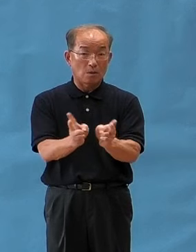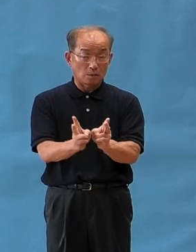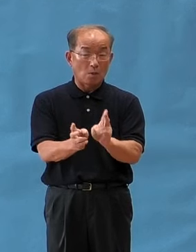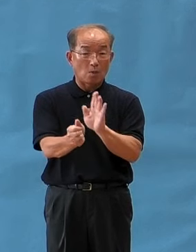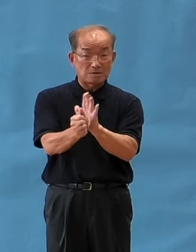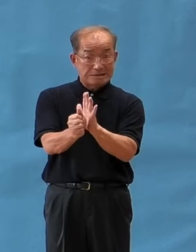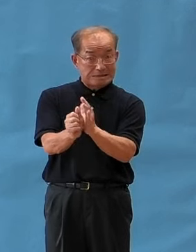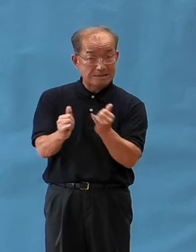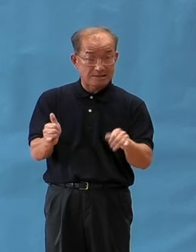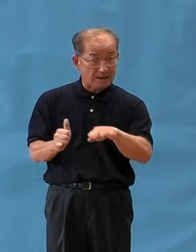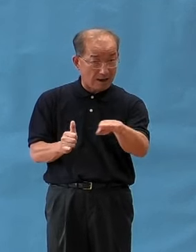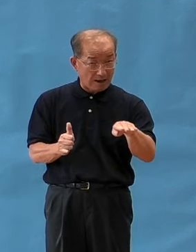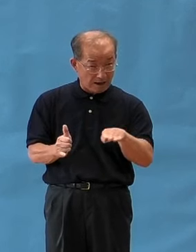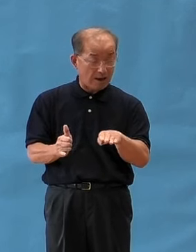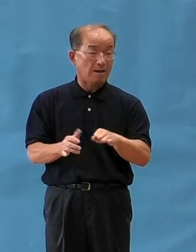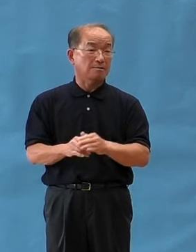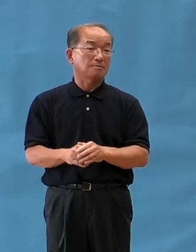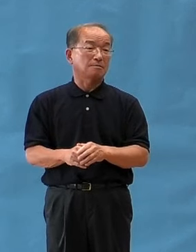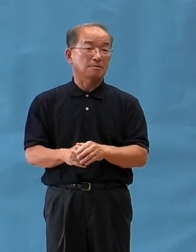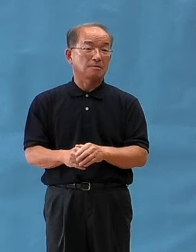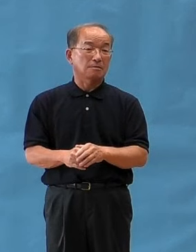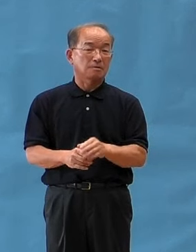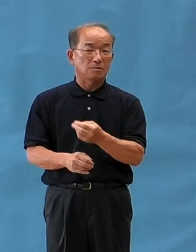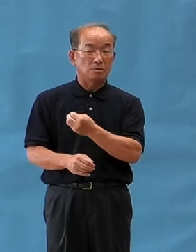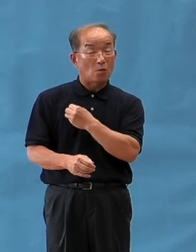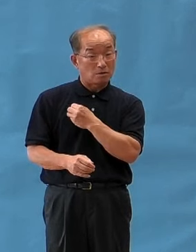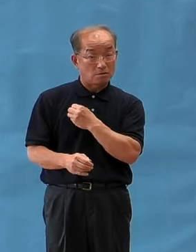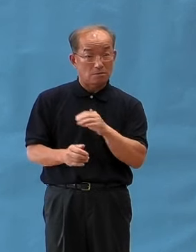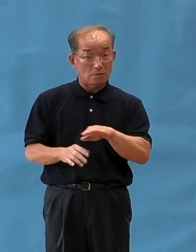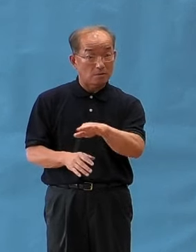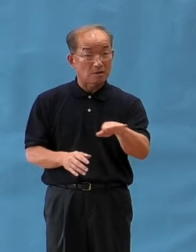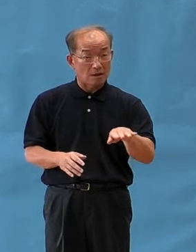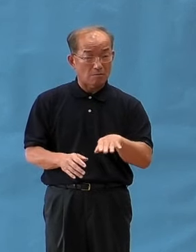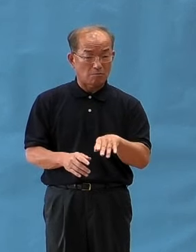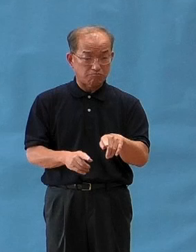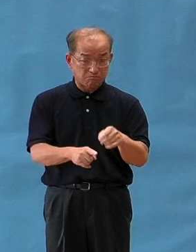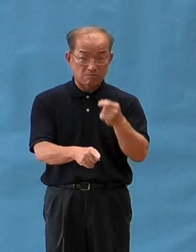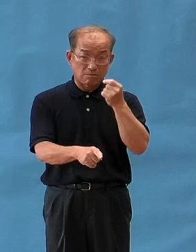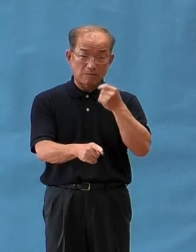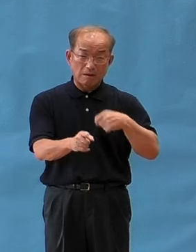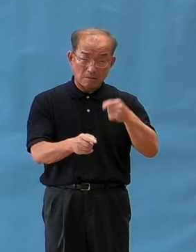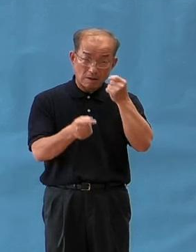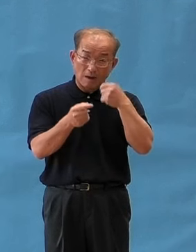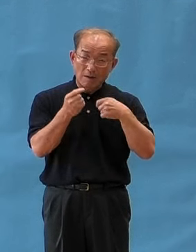者、党員の皆さん、かわいそうだと思います。こんなんじゃ